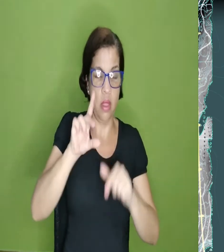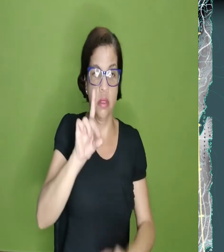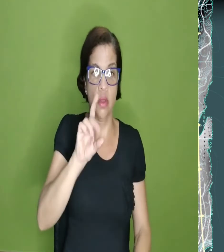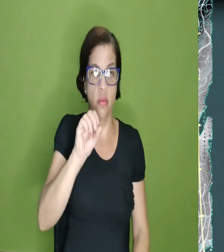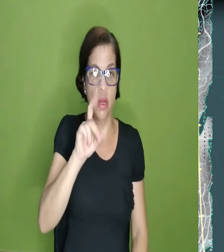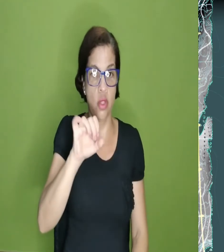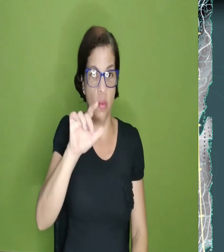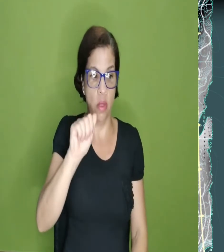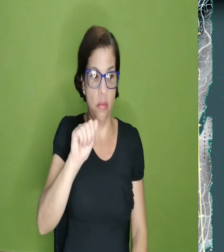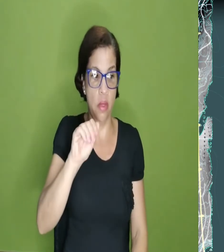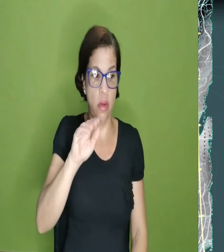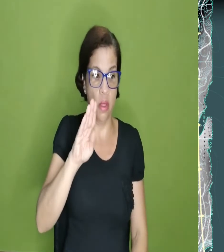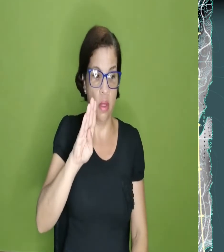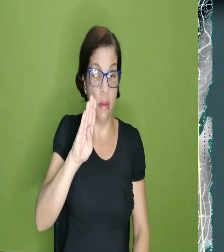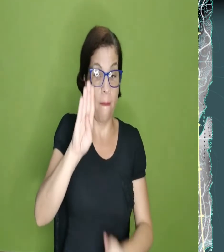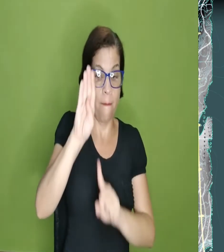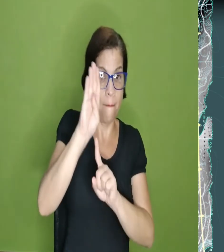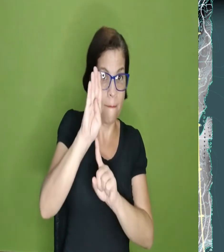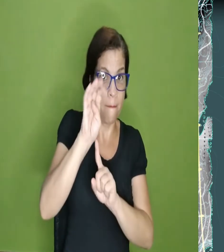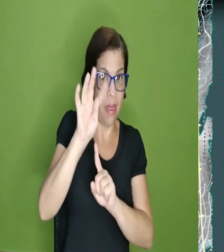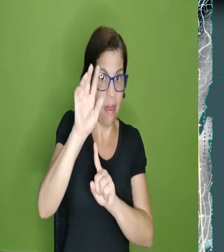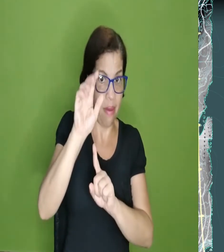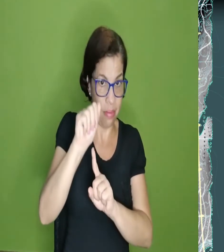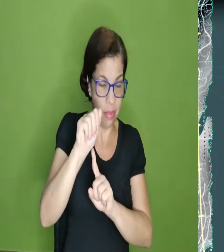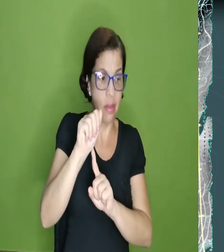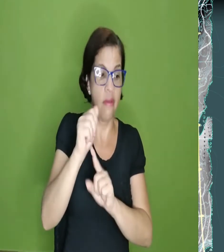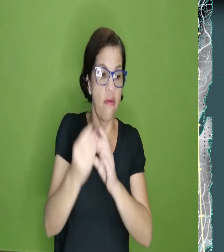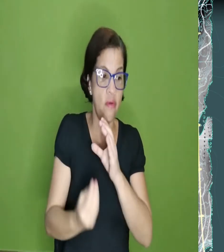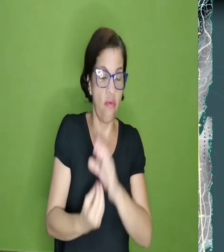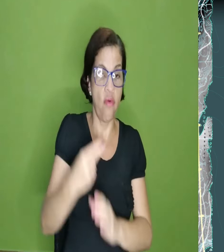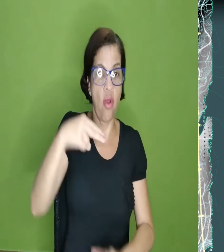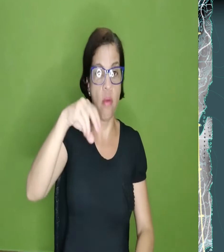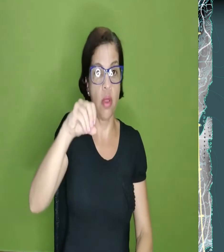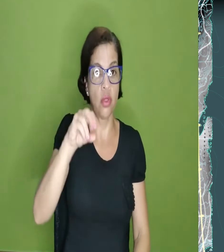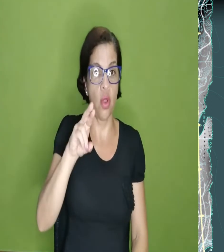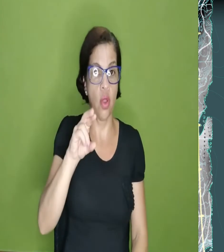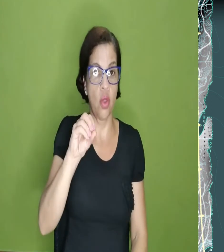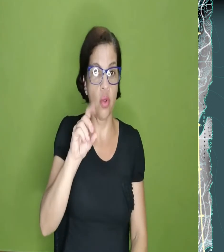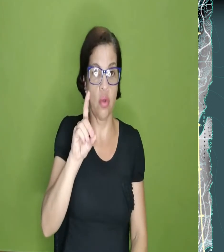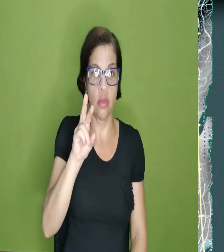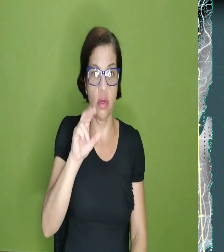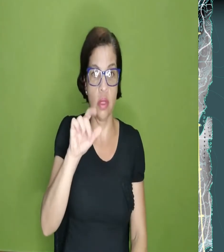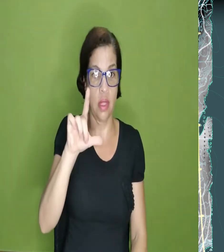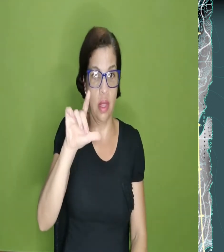da dopamina beta-hidroxilase, forma a noradrenalina ou